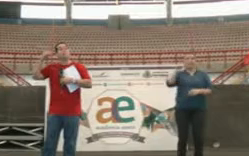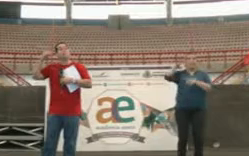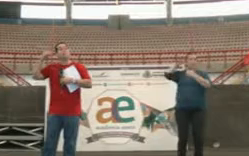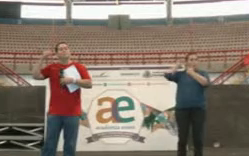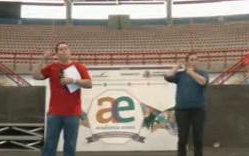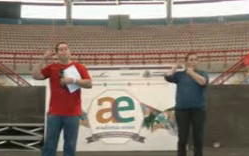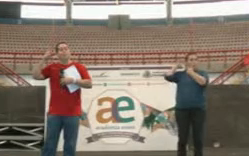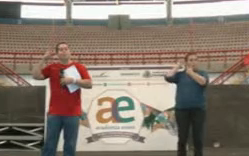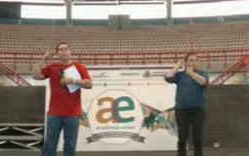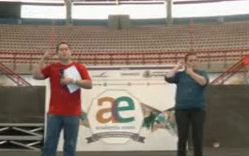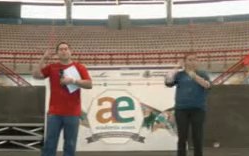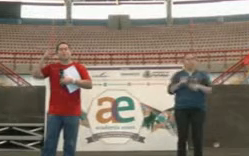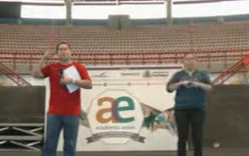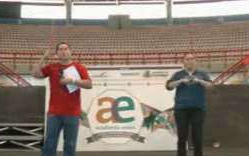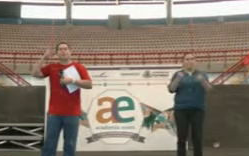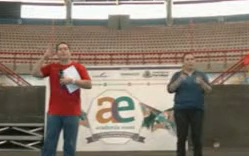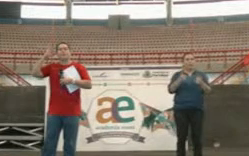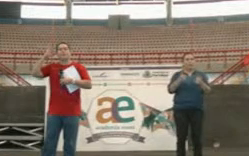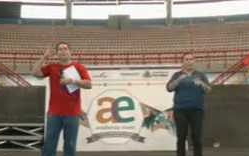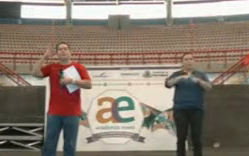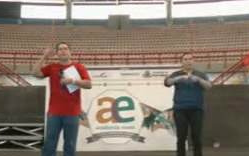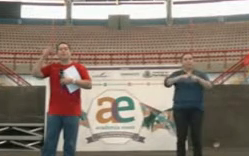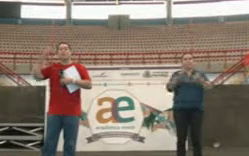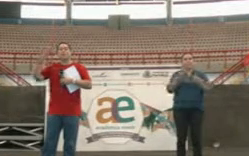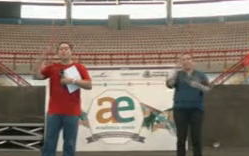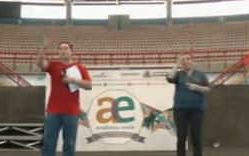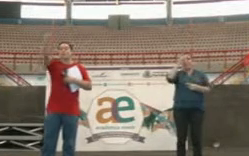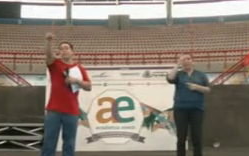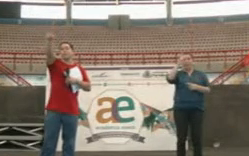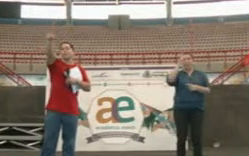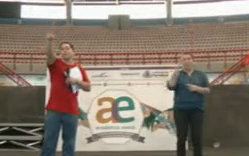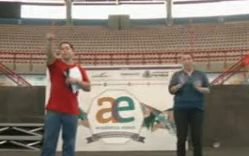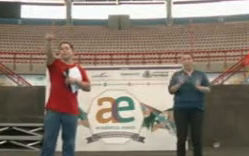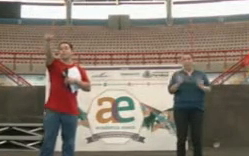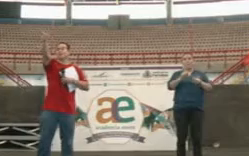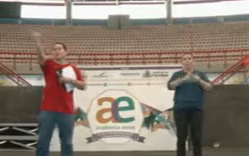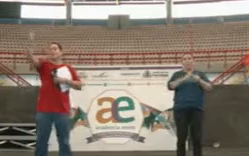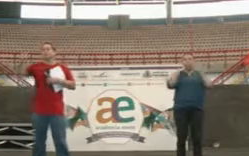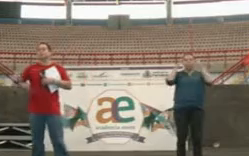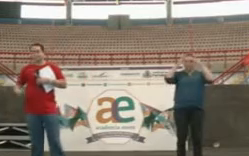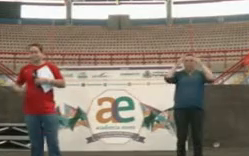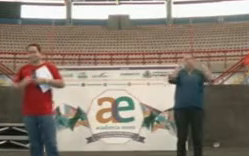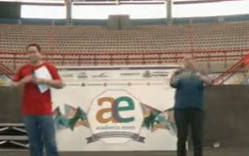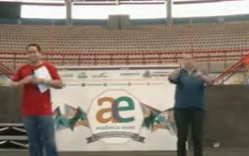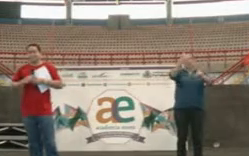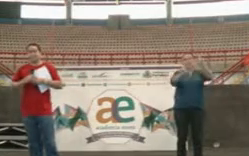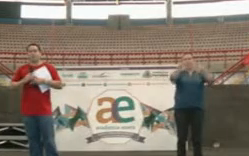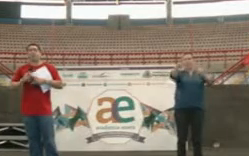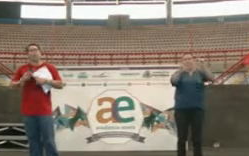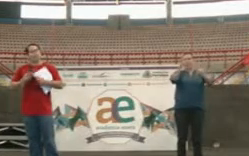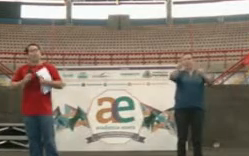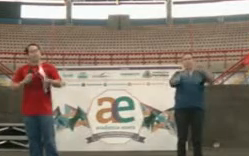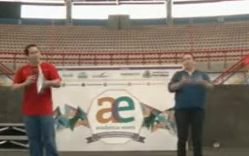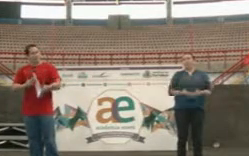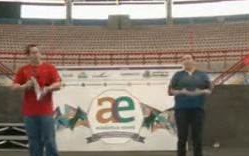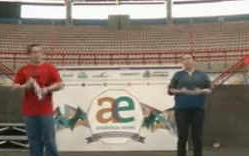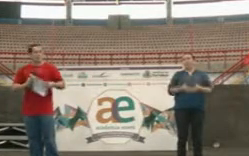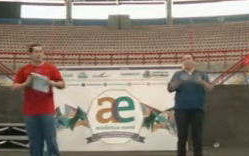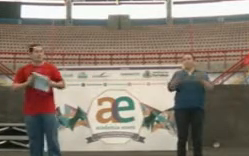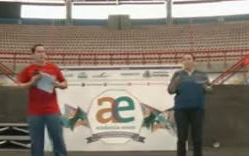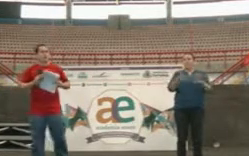ouviu, mas você não conseguiu foi lembrar que ouviu, porque você estava priorizando a televisão. Tá certo? Então